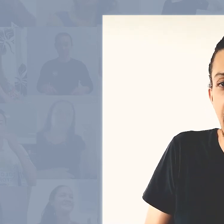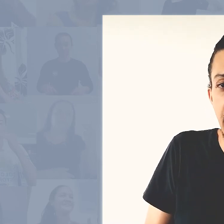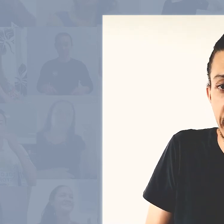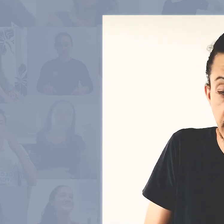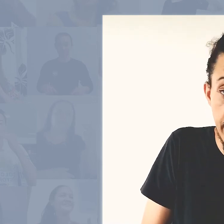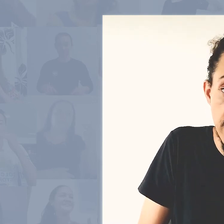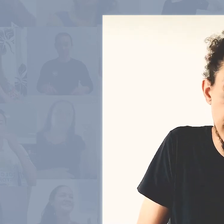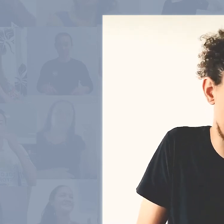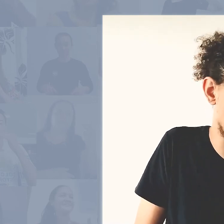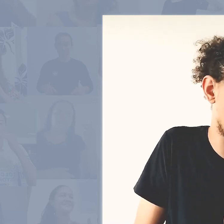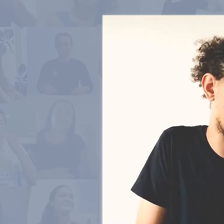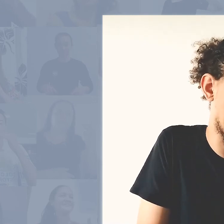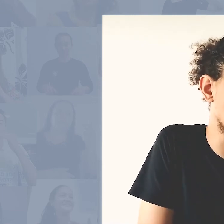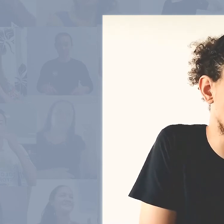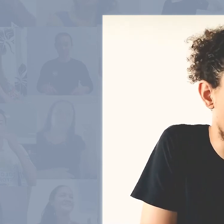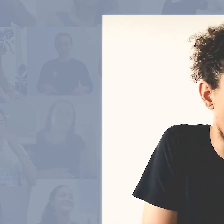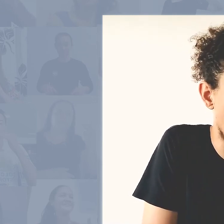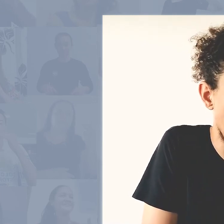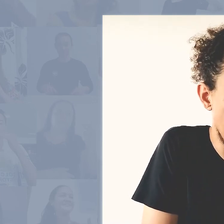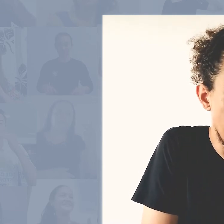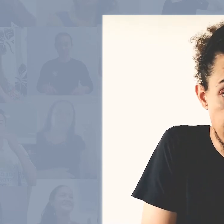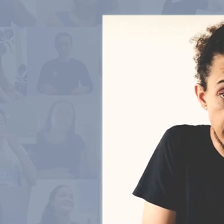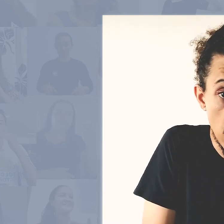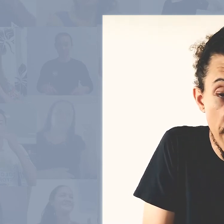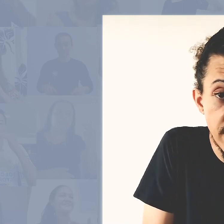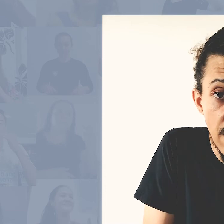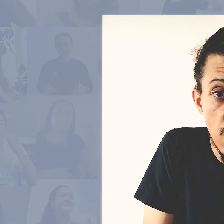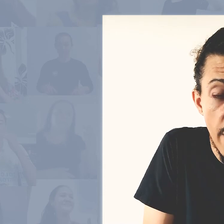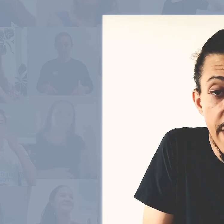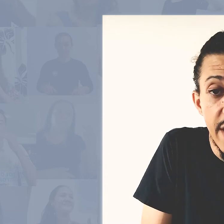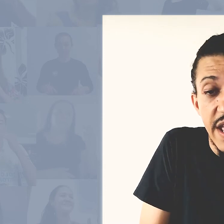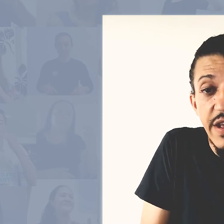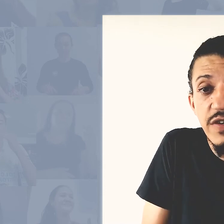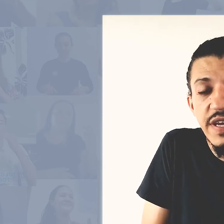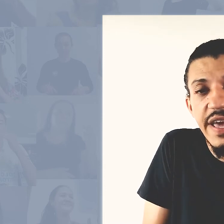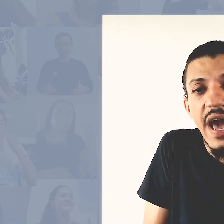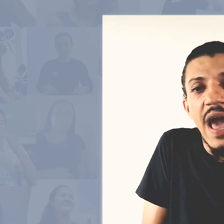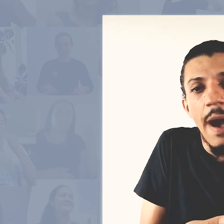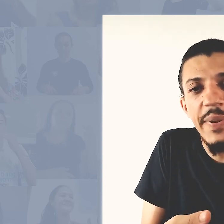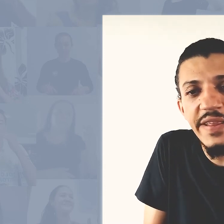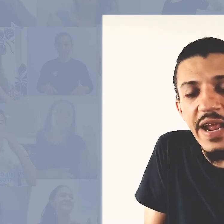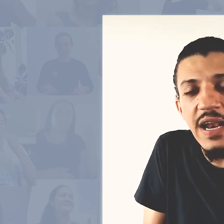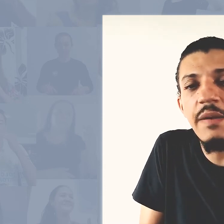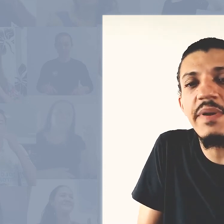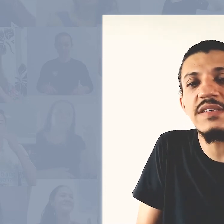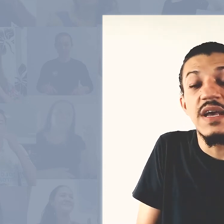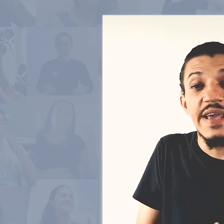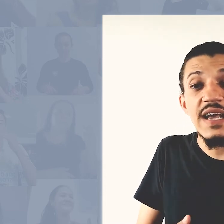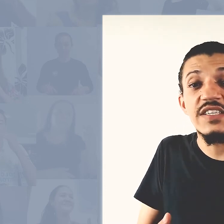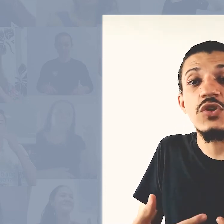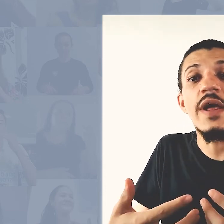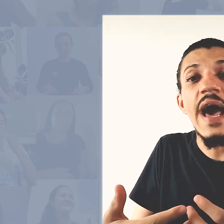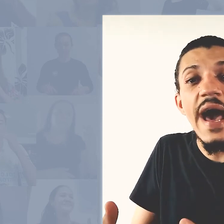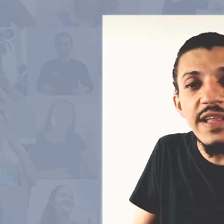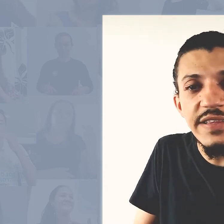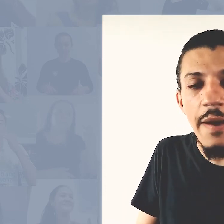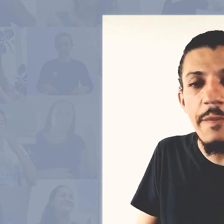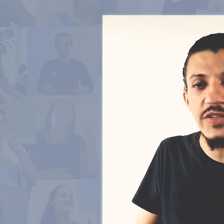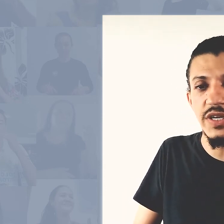da Libras, talvez você não saiba nada de Libras, você está começando agora, e você quer aprender a Libras, quer se tornar intérprete,